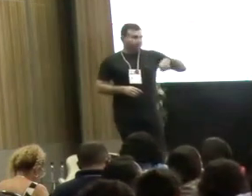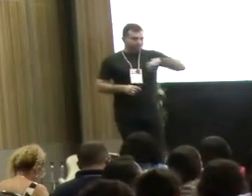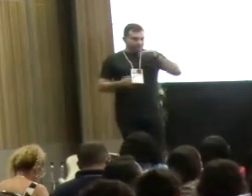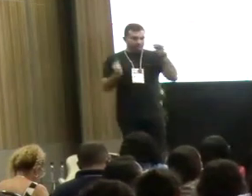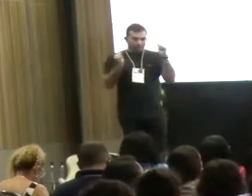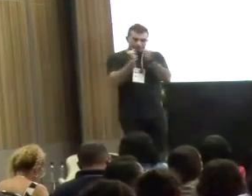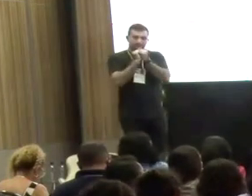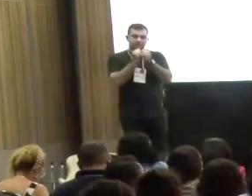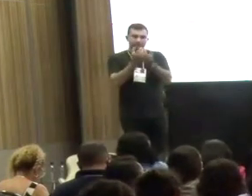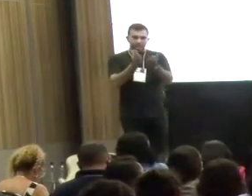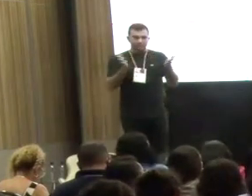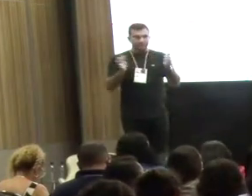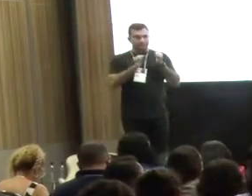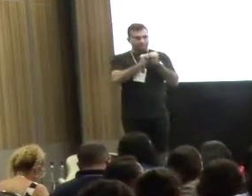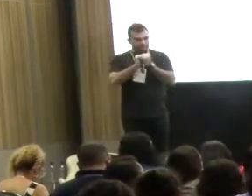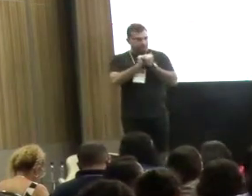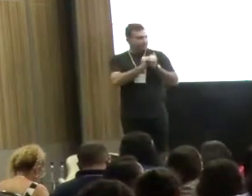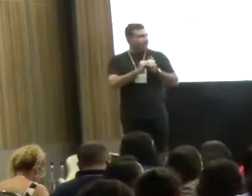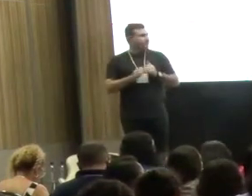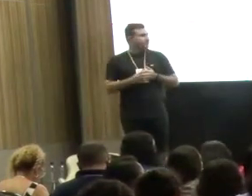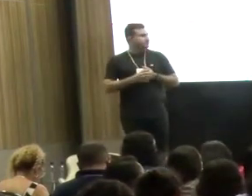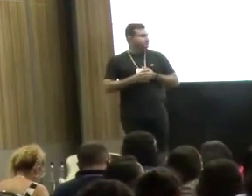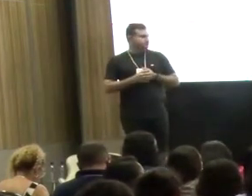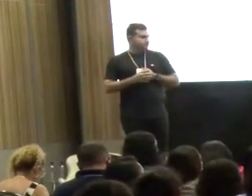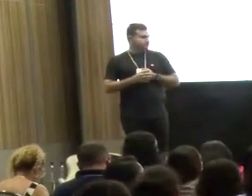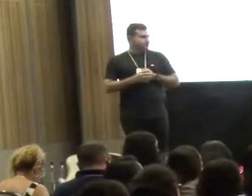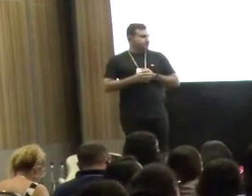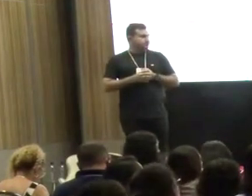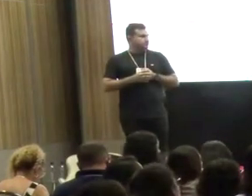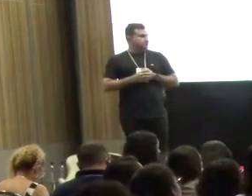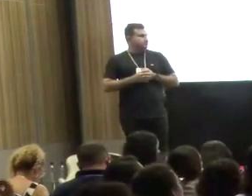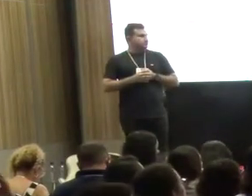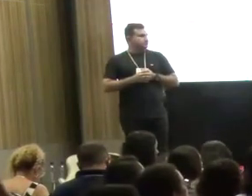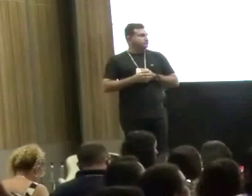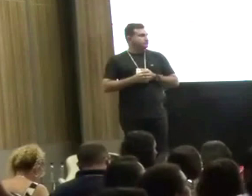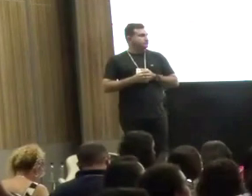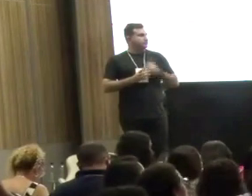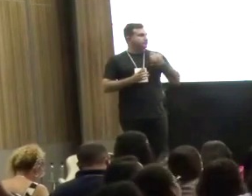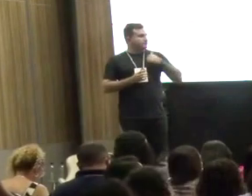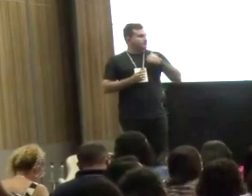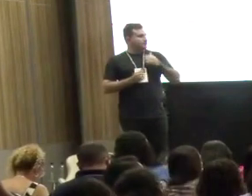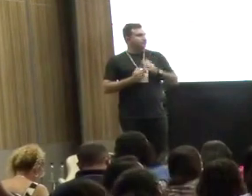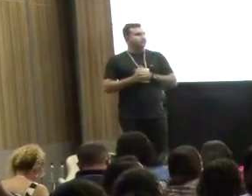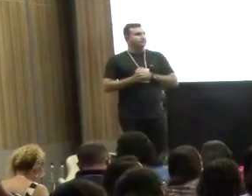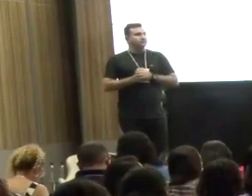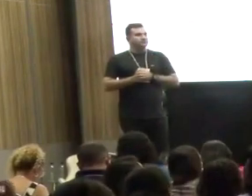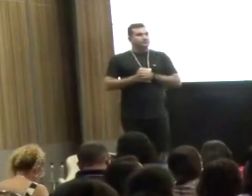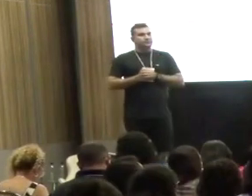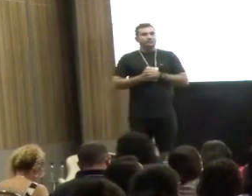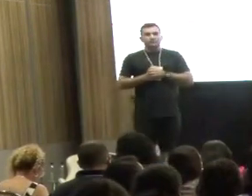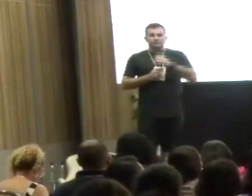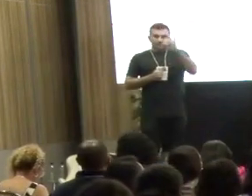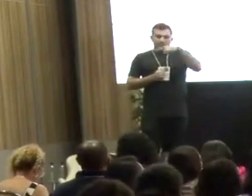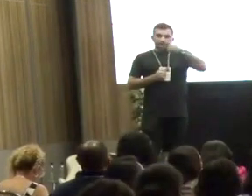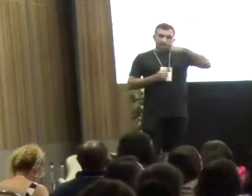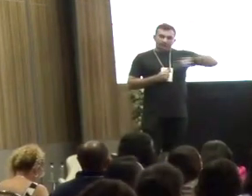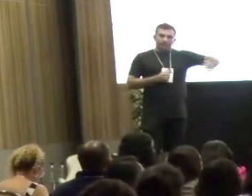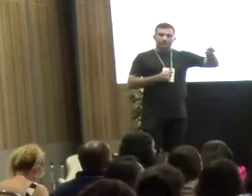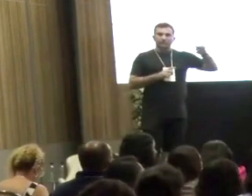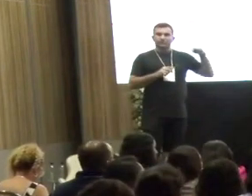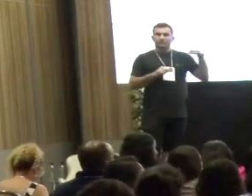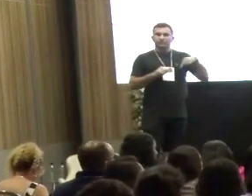vocês. E porque eu estou no meu elefantinho. Eu chamo meu estado de meu elefantinho. Eu não moro aqui